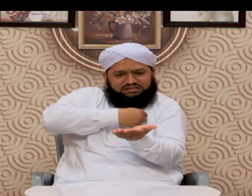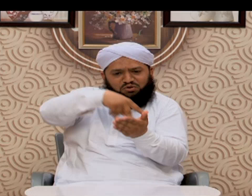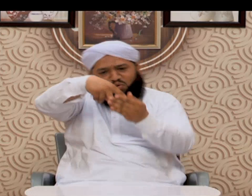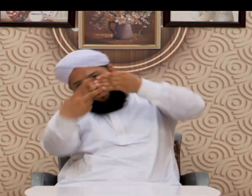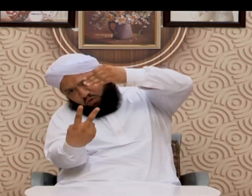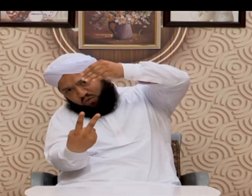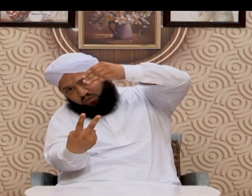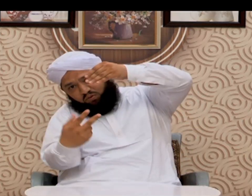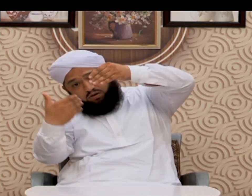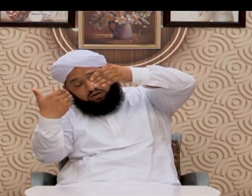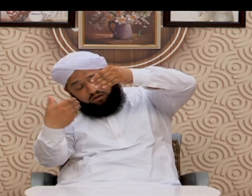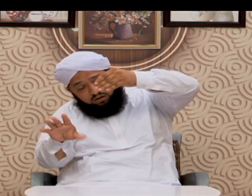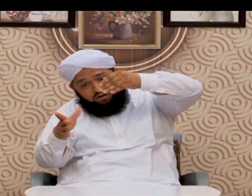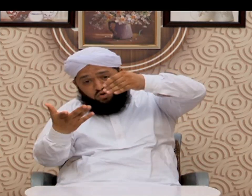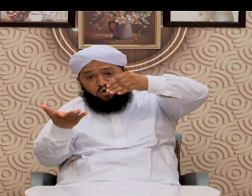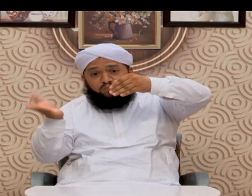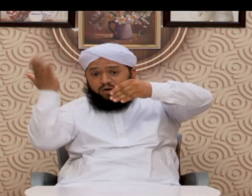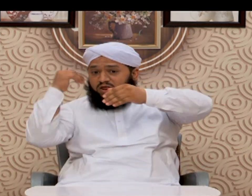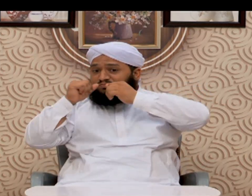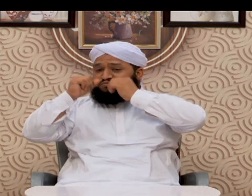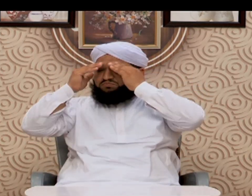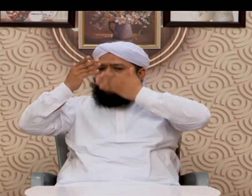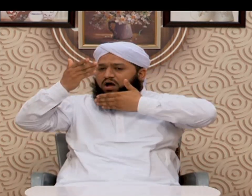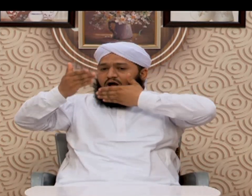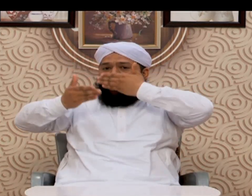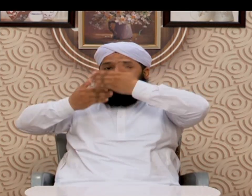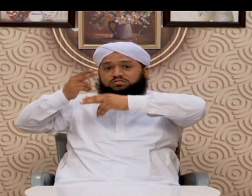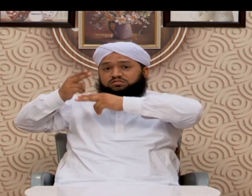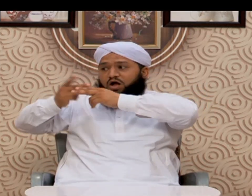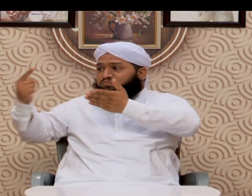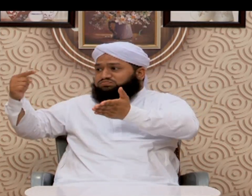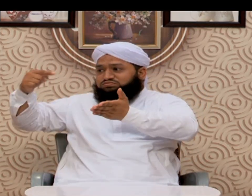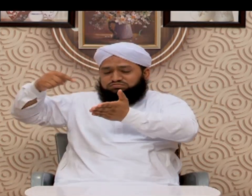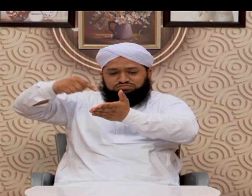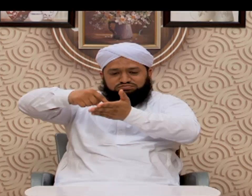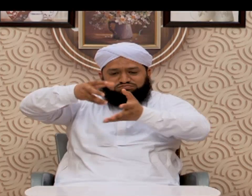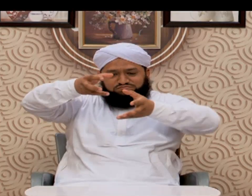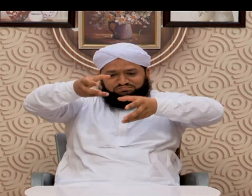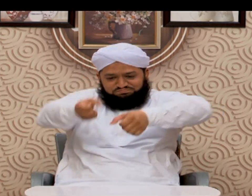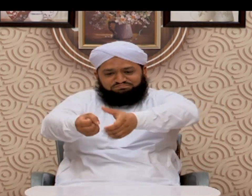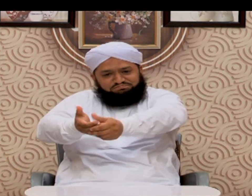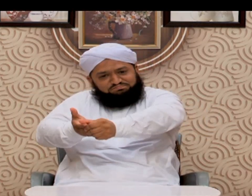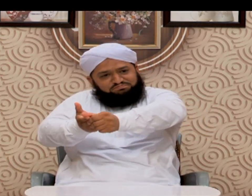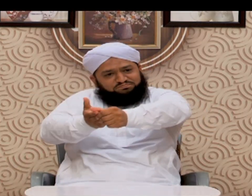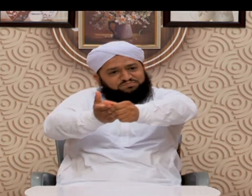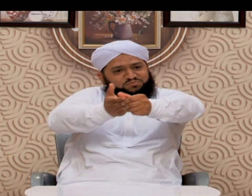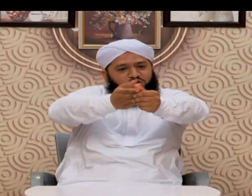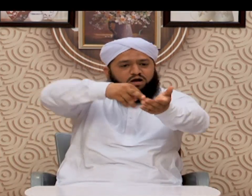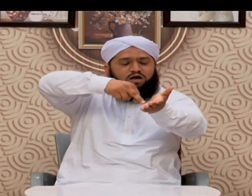نیچے لٹک جاتا ہے۔ بس اس کا مجھ پر پڑھا ہوا درود پاک آیا اور اس نے اس کا ہاتھ تھام کر اسے پل صراط پر